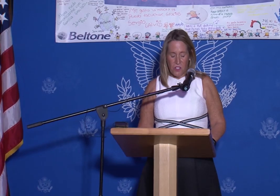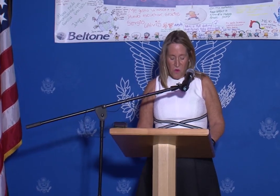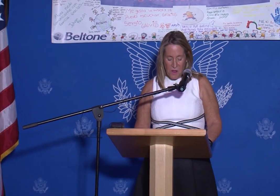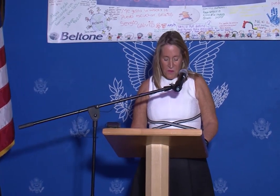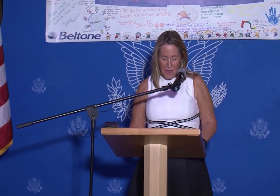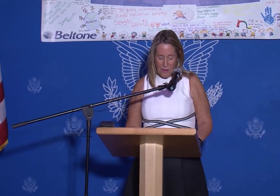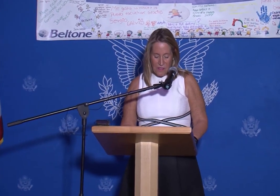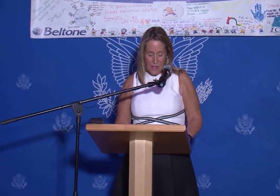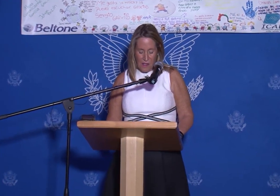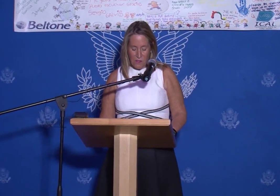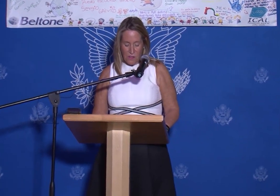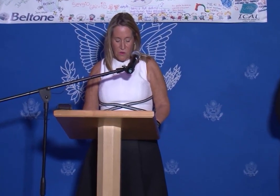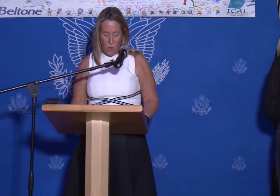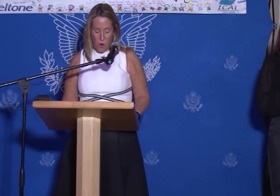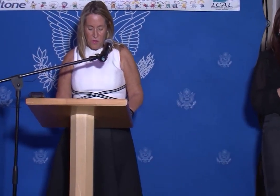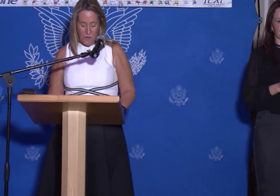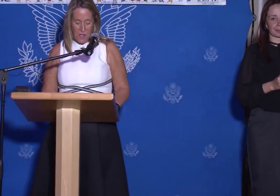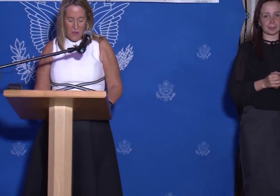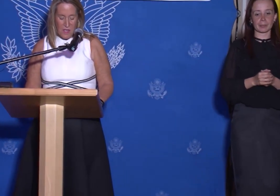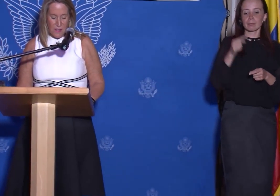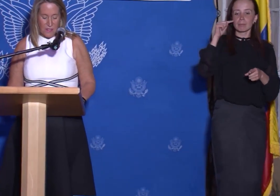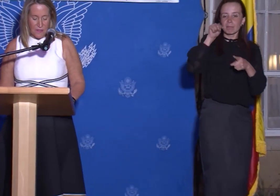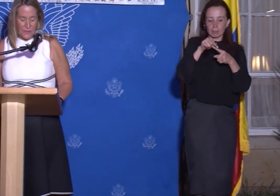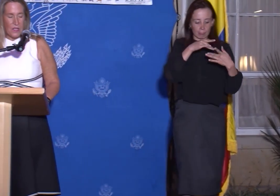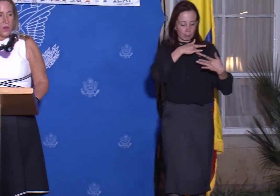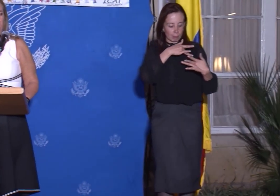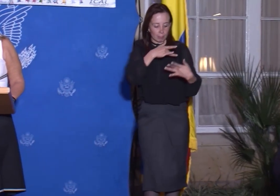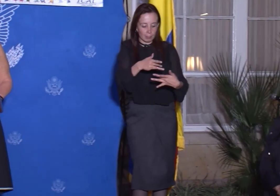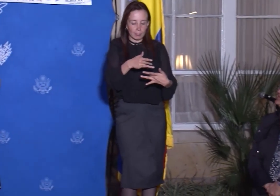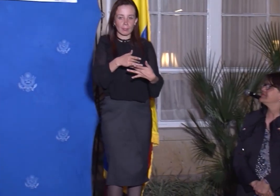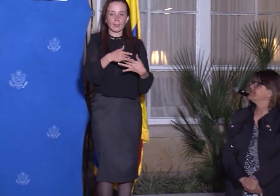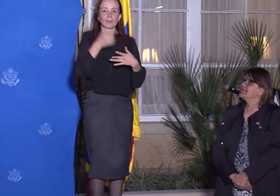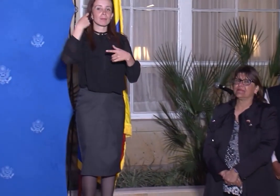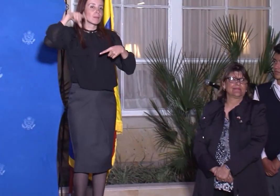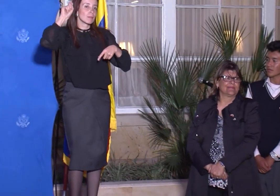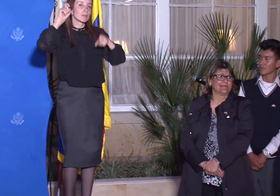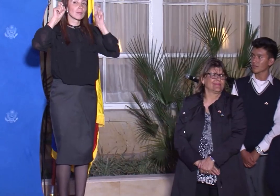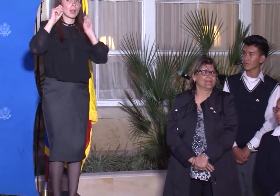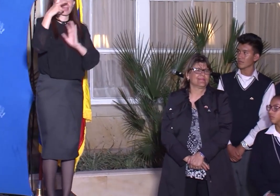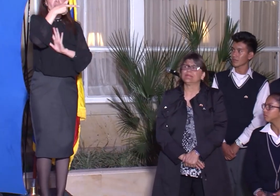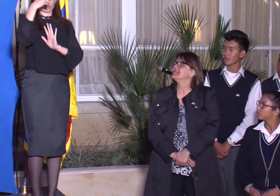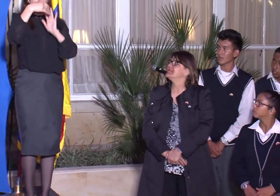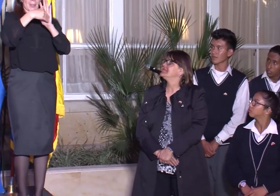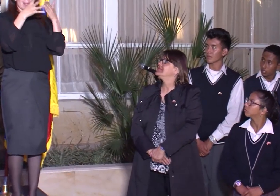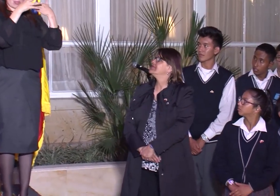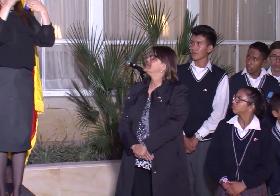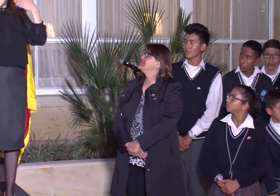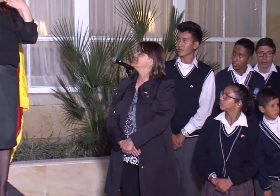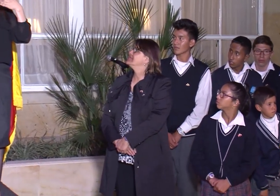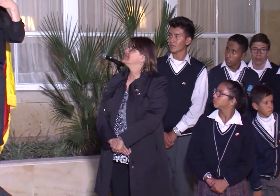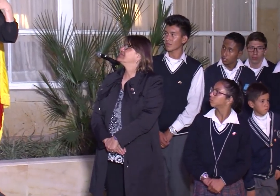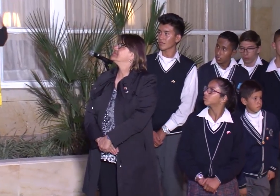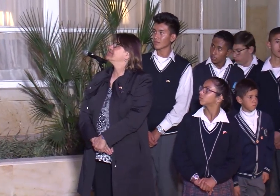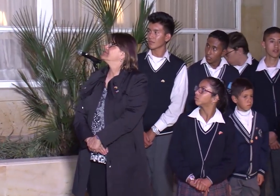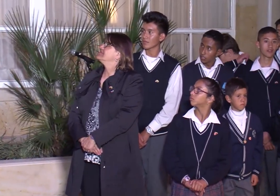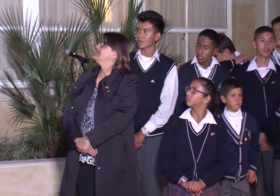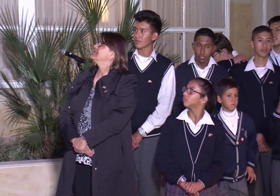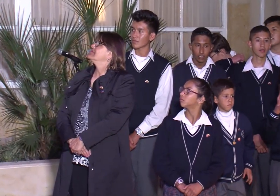Bogotá. Esta donación de Kipo de $200,000, que es una